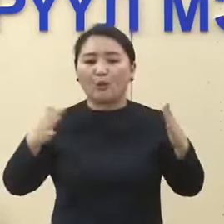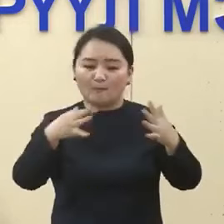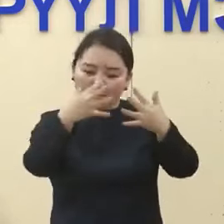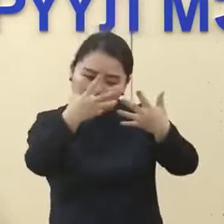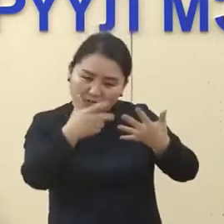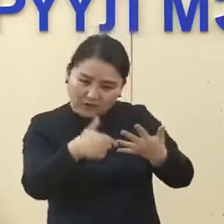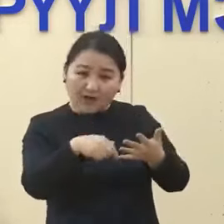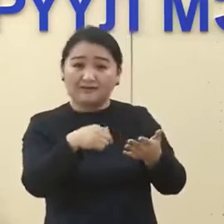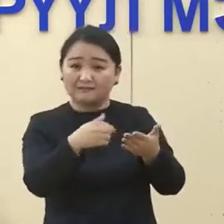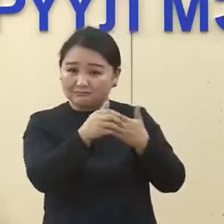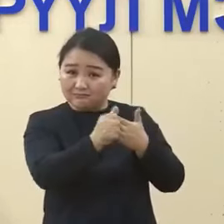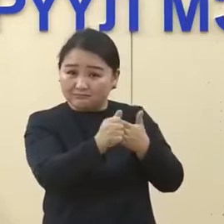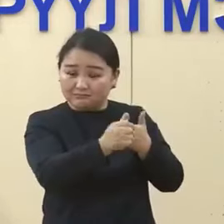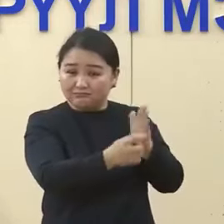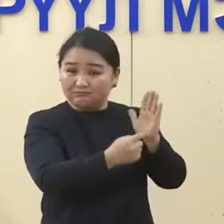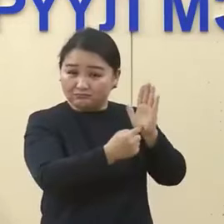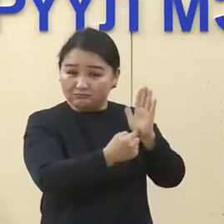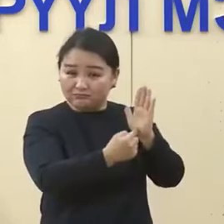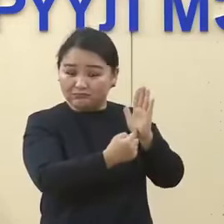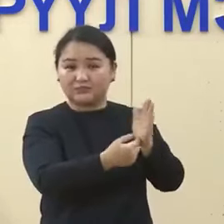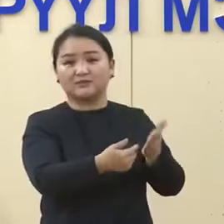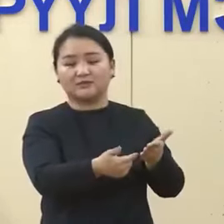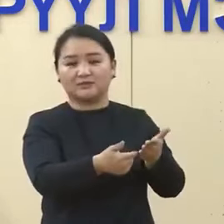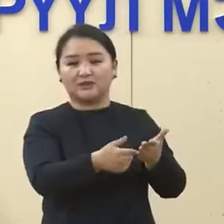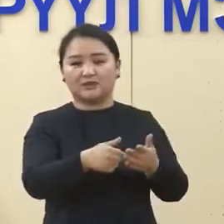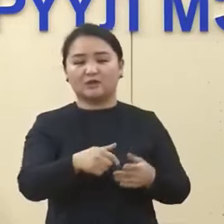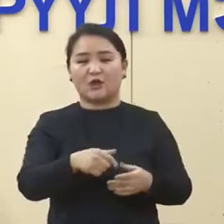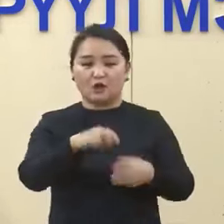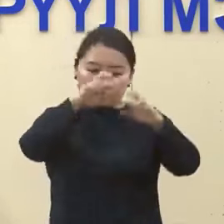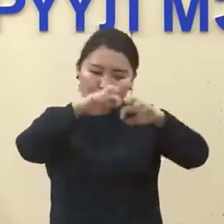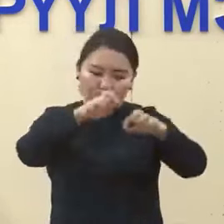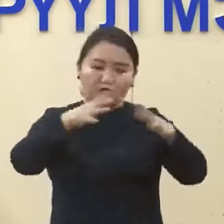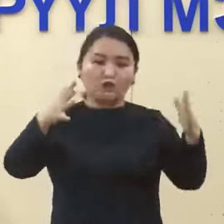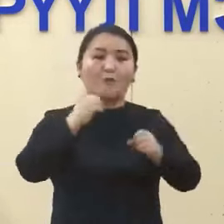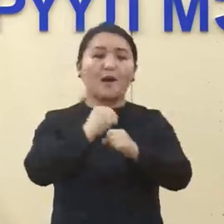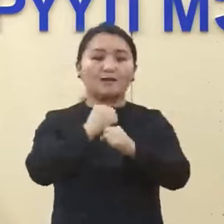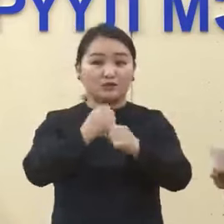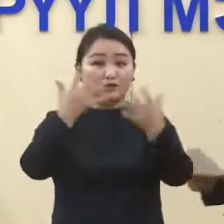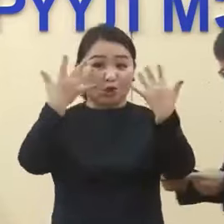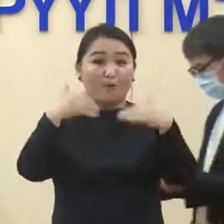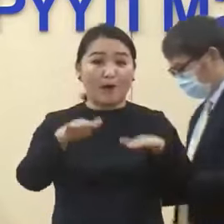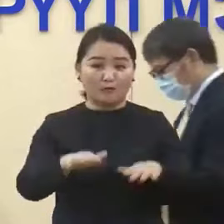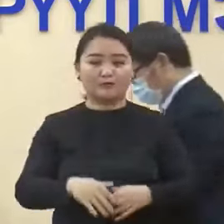харьцуулан судлах ажлыг зохион байгуулж байгаа маа. За баярлалаа.